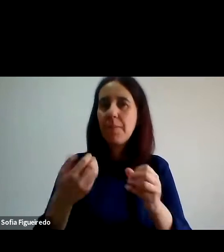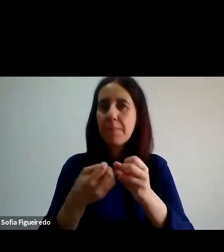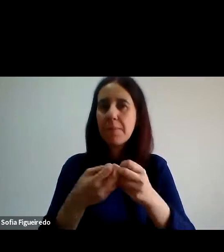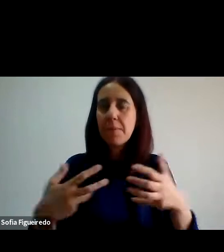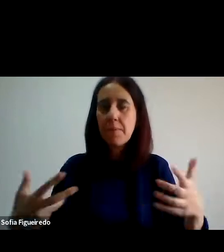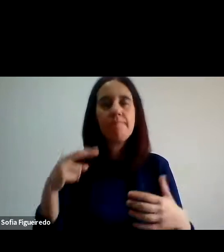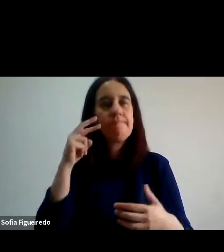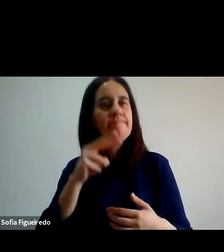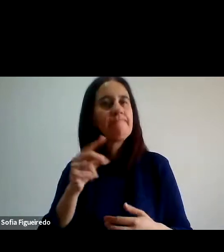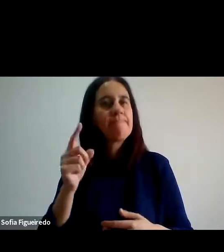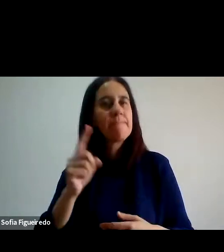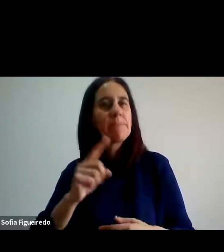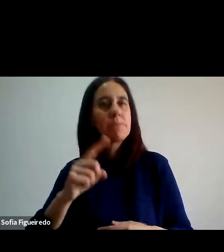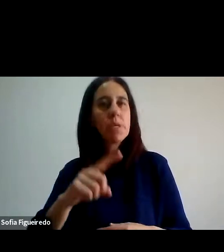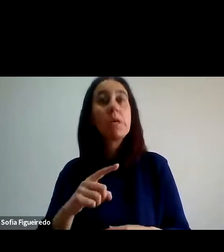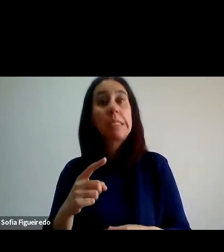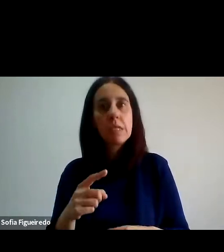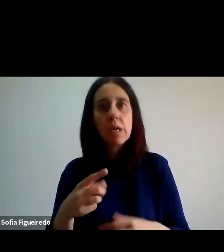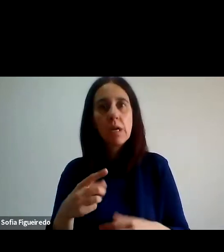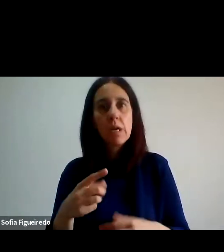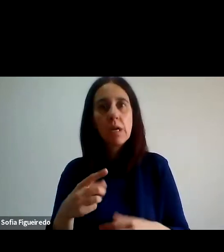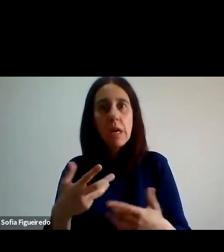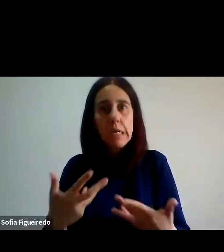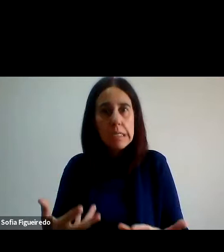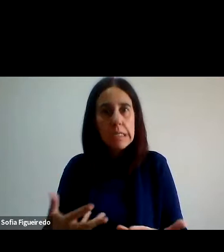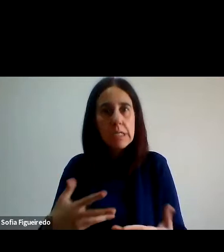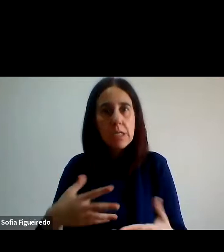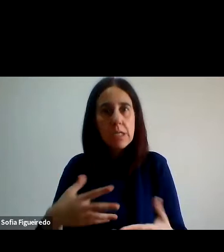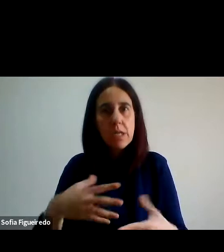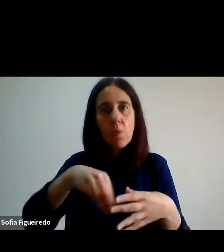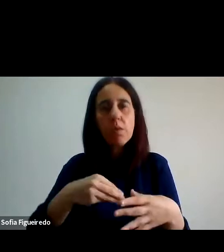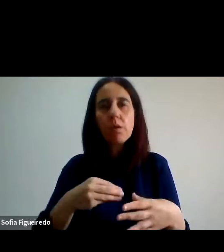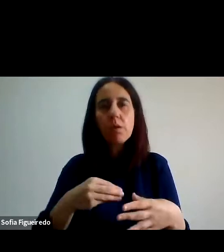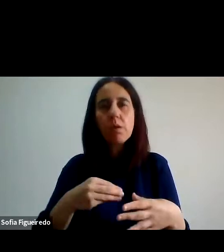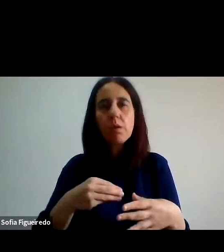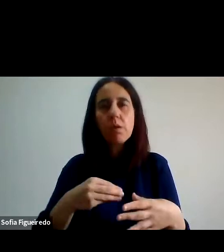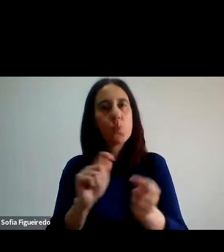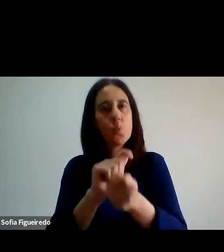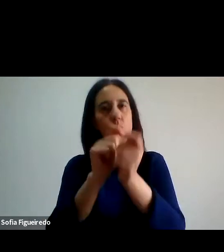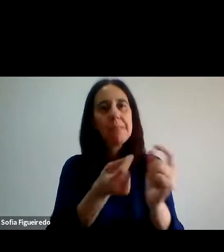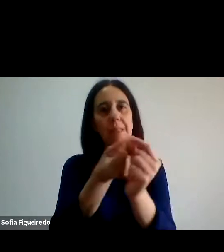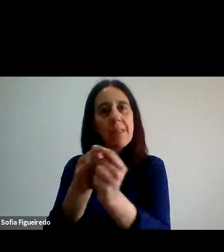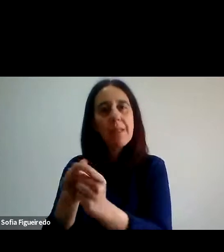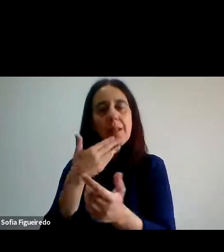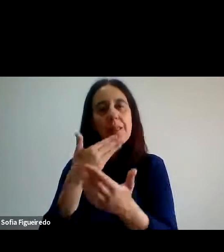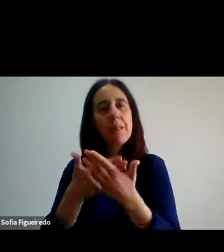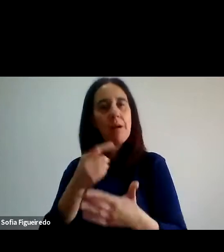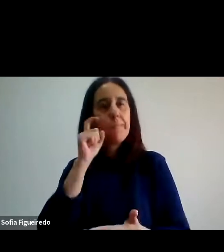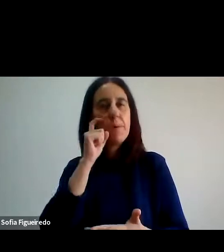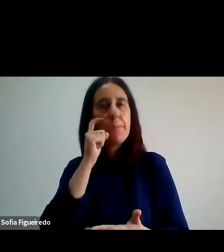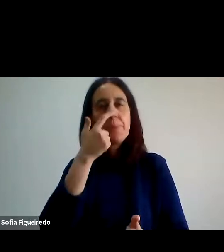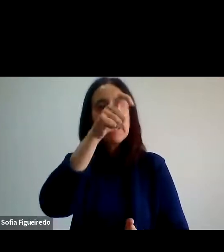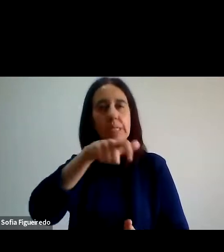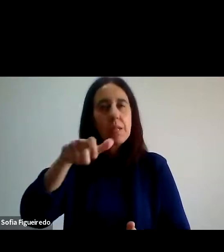assistimos cada vez mais e que temos que, num contexto como este, conseguir endereçar de uma forma diferente, mais próxima, para garantir que nenhum